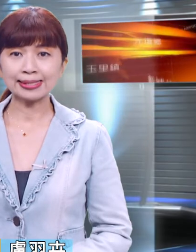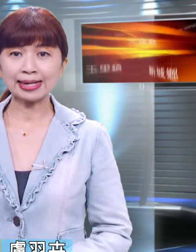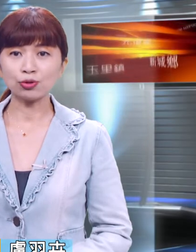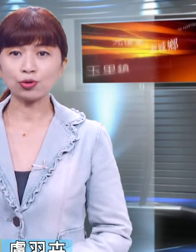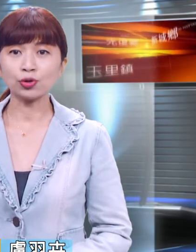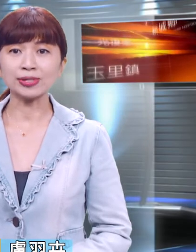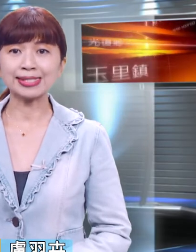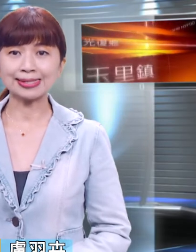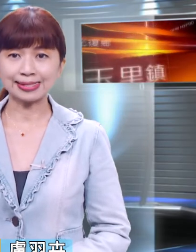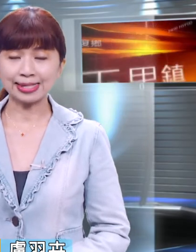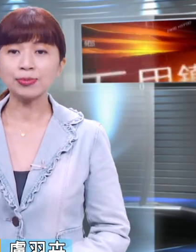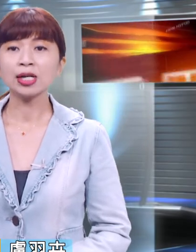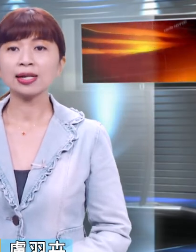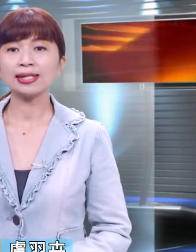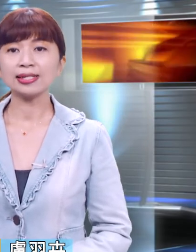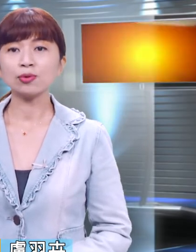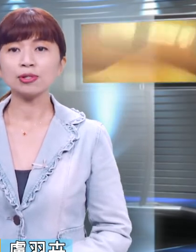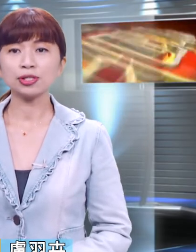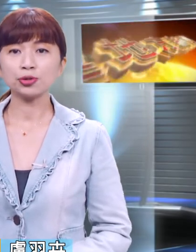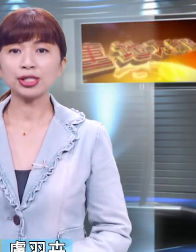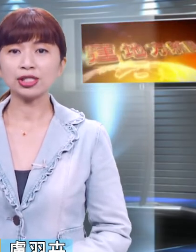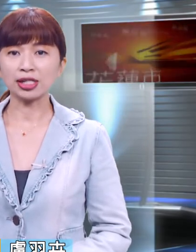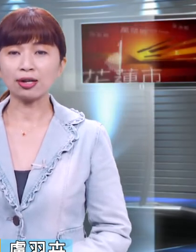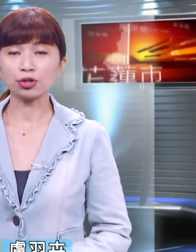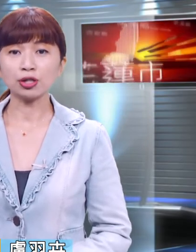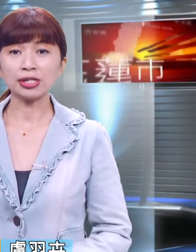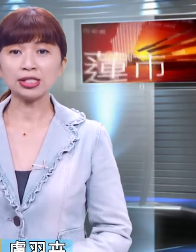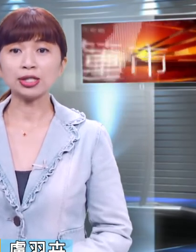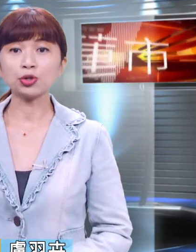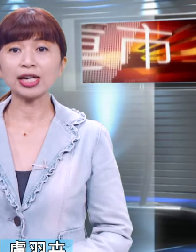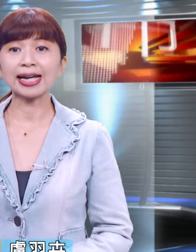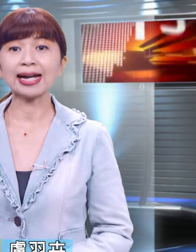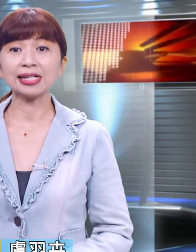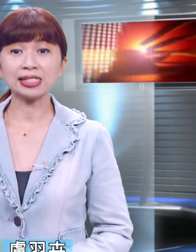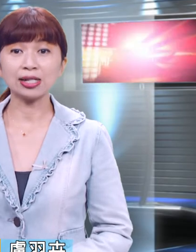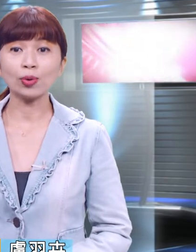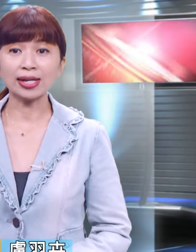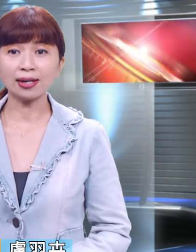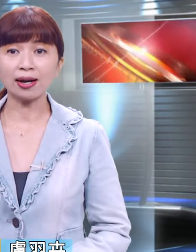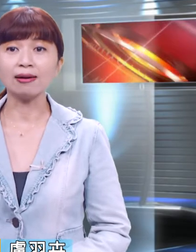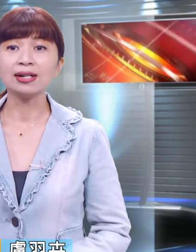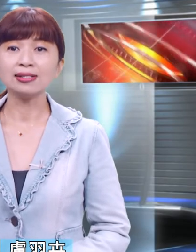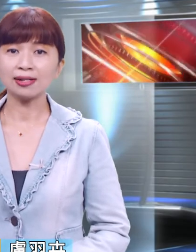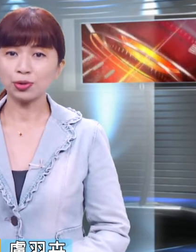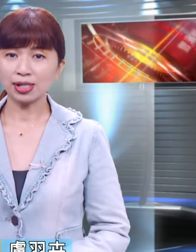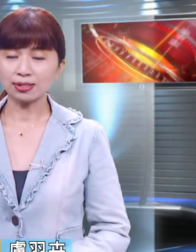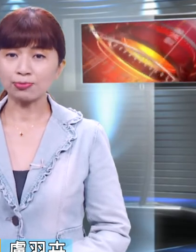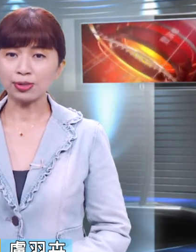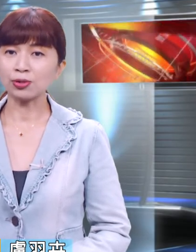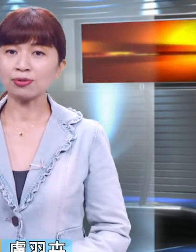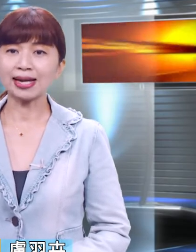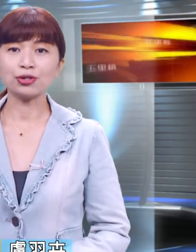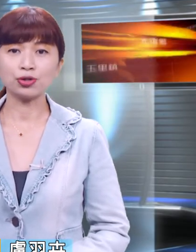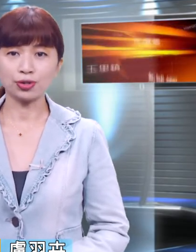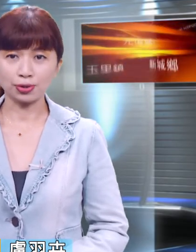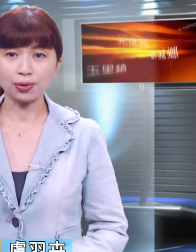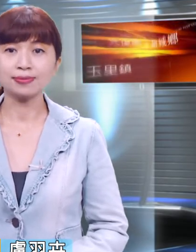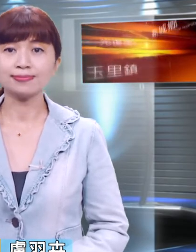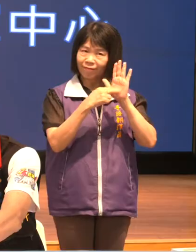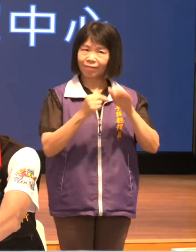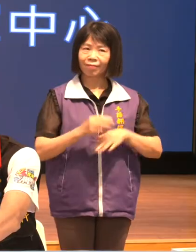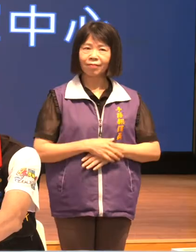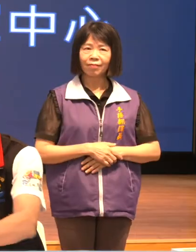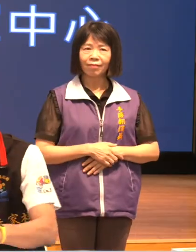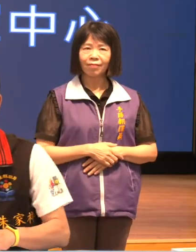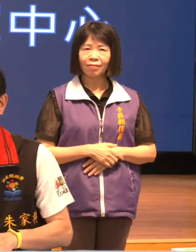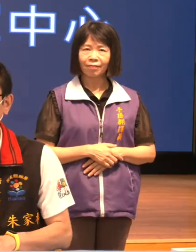间，南区有4间，可以经过视讯诊疗之后，医生就可以开立清冠一号，让确诊民众来使用。